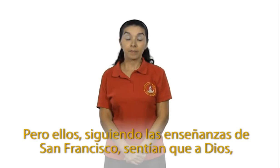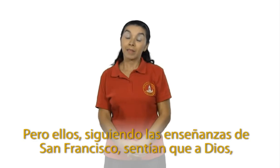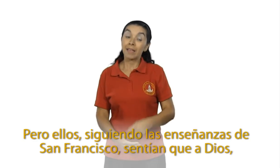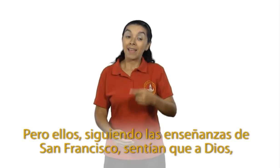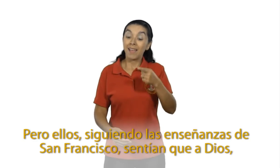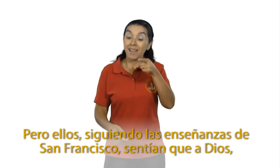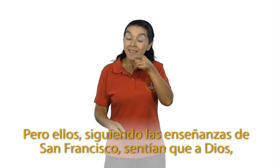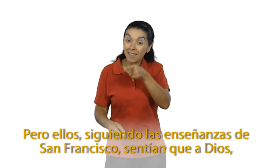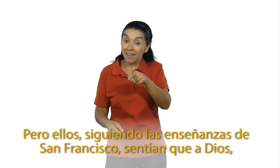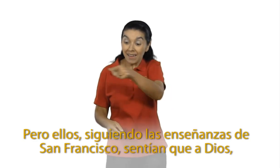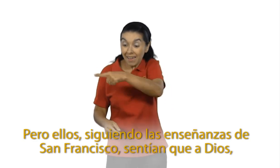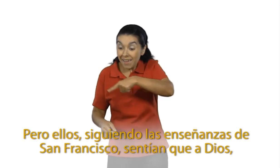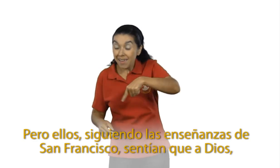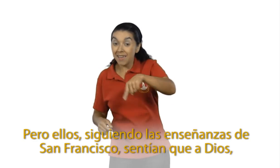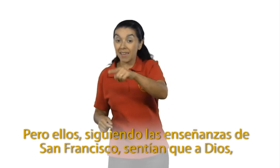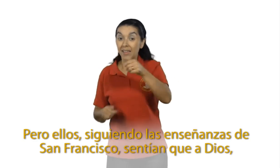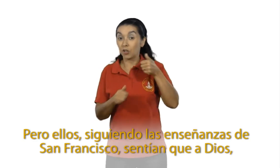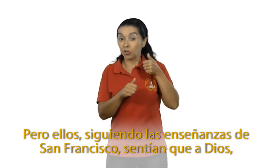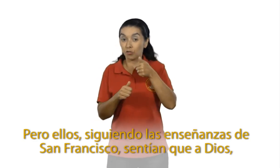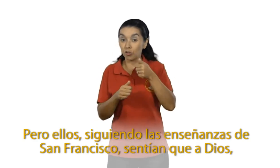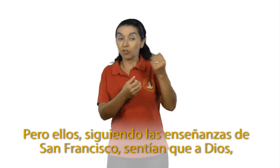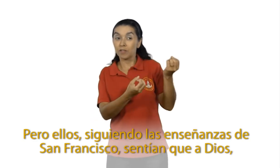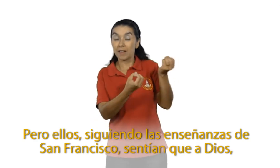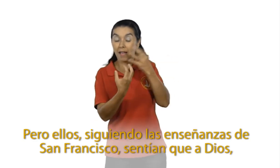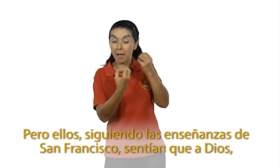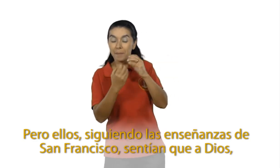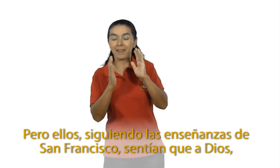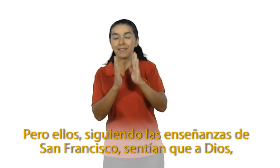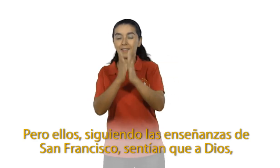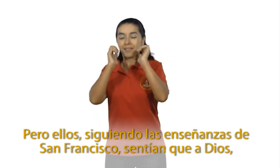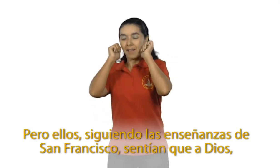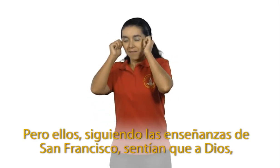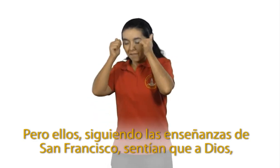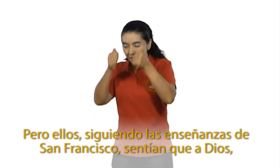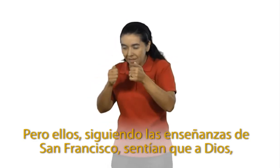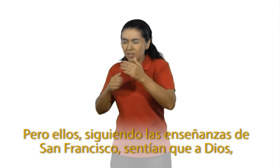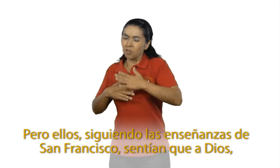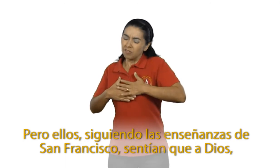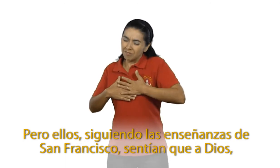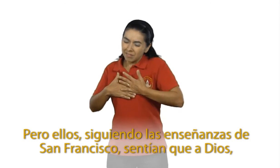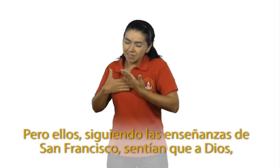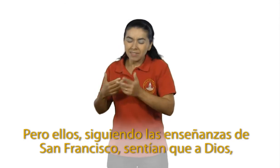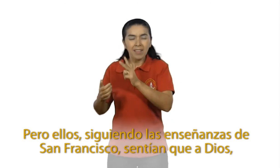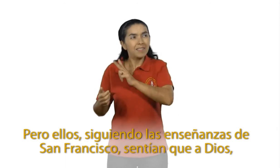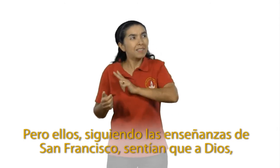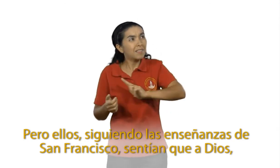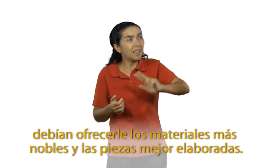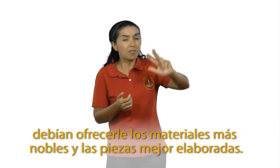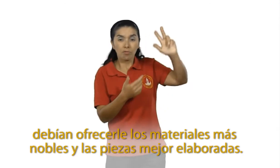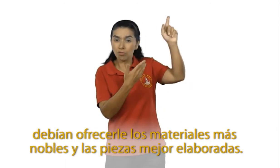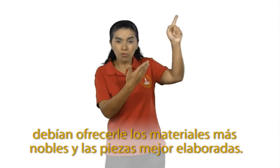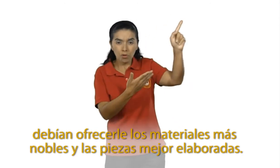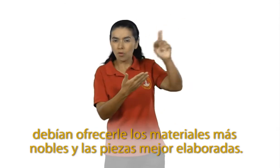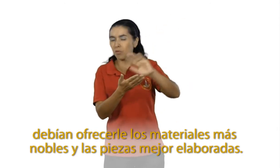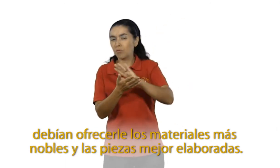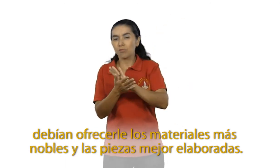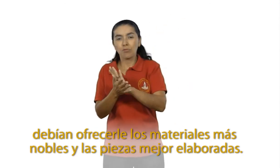Pero ellos siguiendo las enseñanzas de San Francisco sentían que a Dios debían ofrecerle los